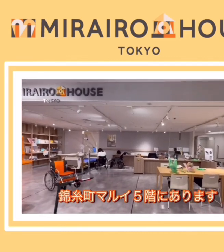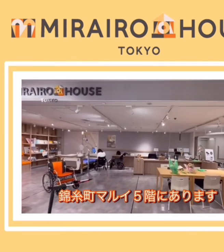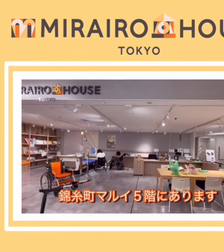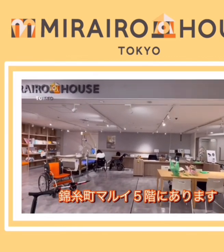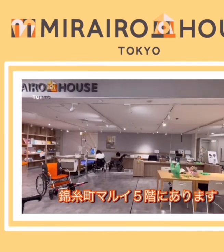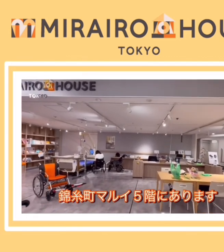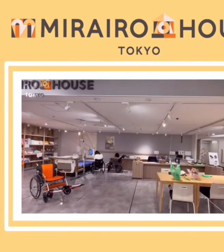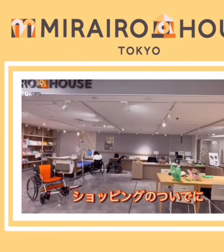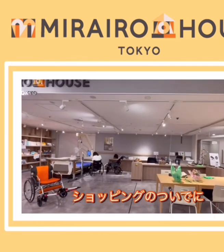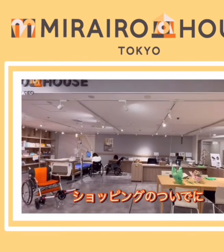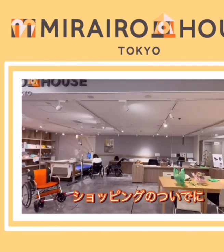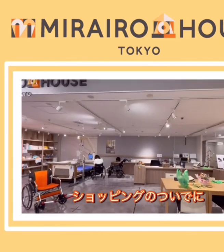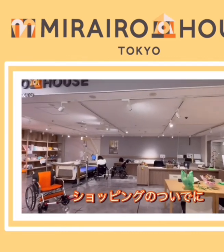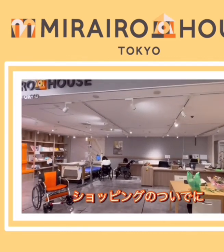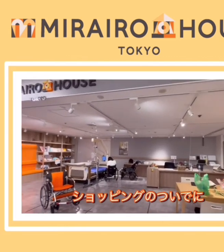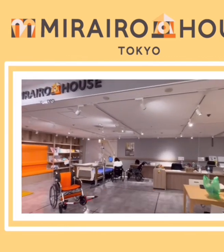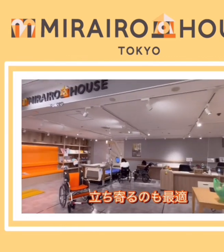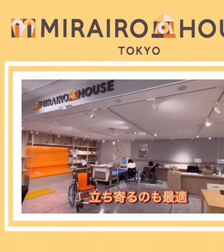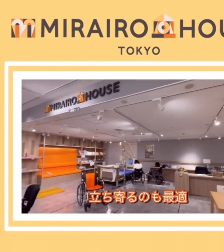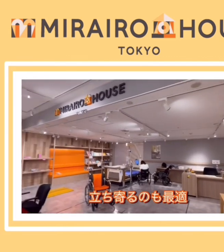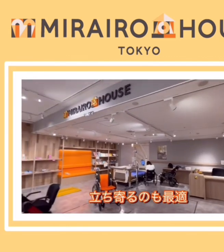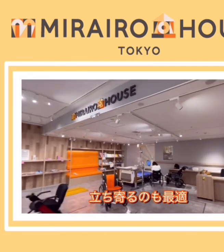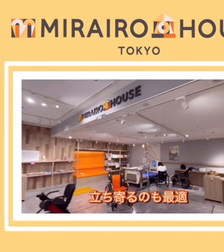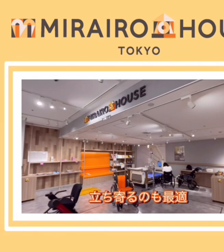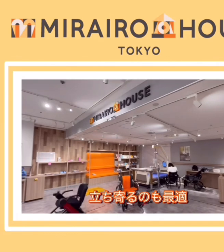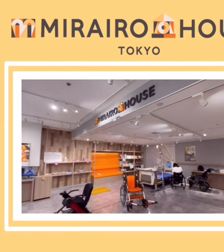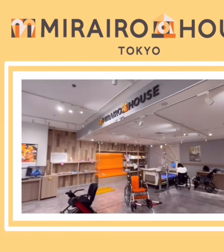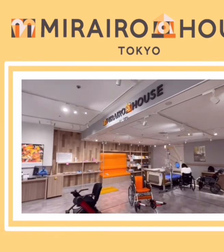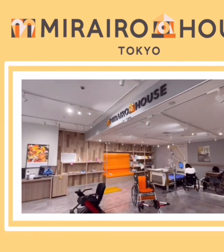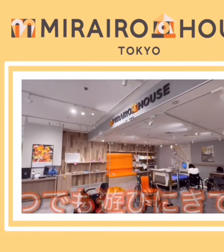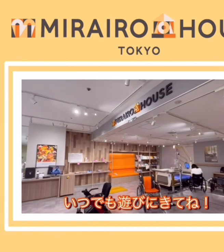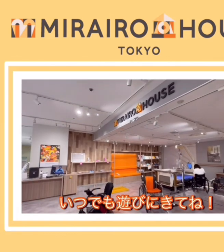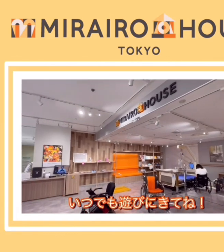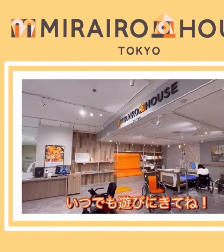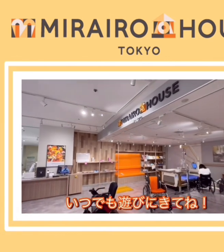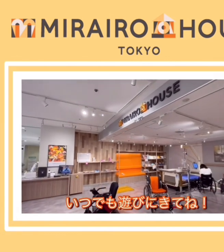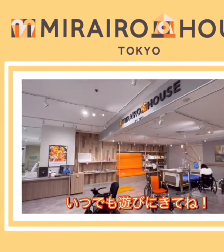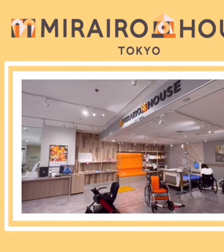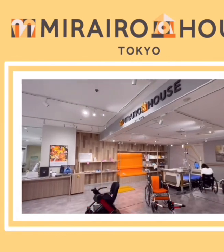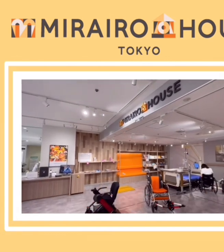あります。ショッピングのついでに立ち寄るのも最適。いつでも遊びに来てね。